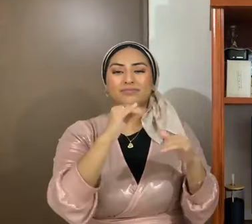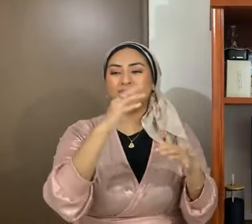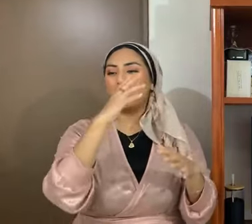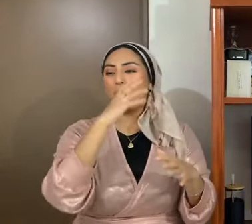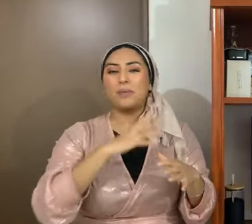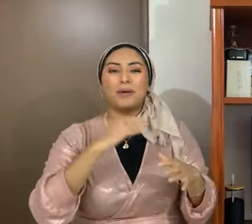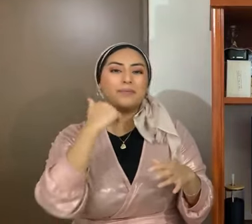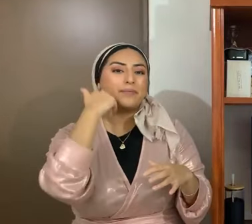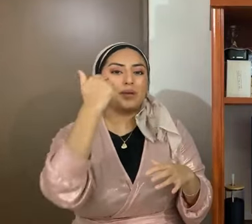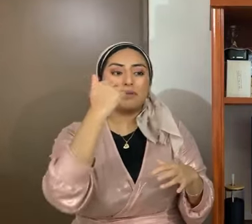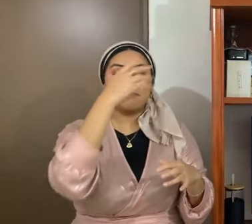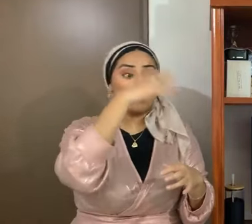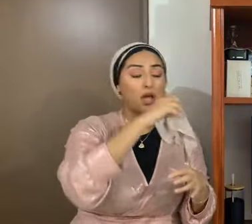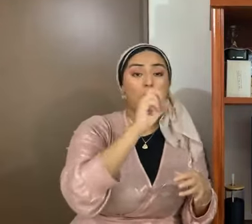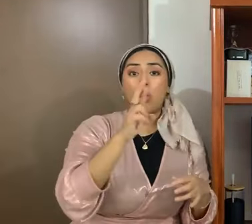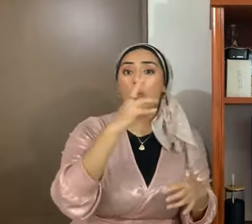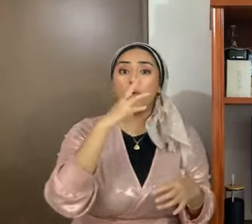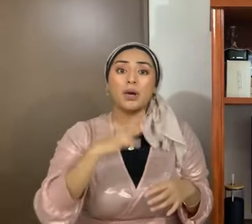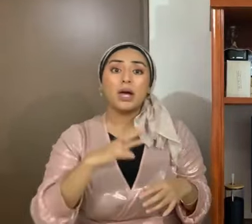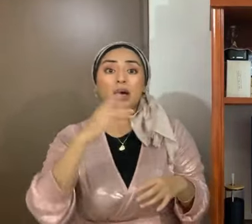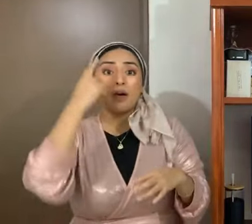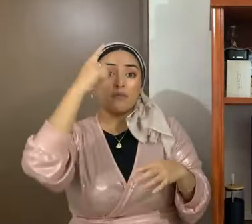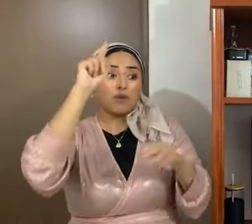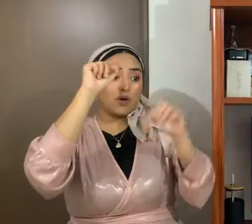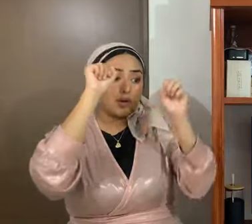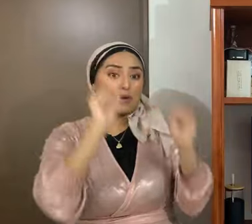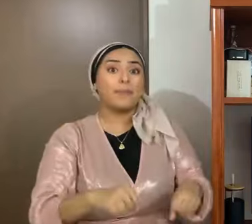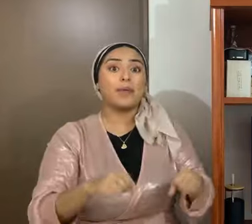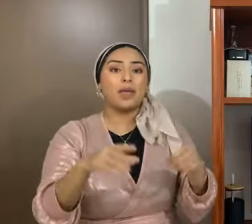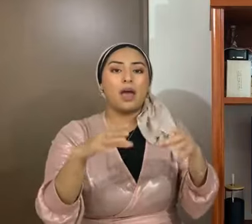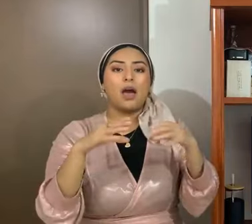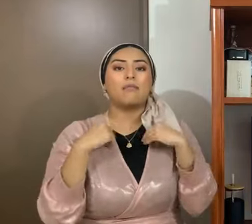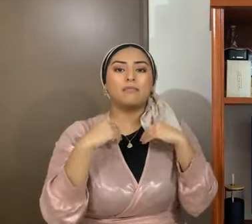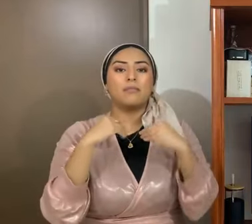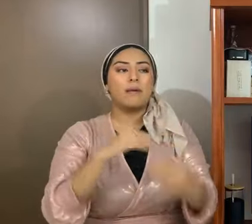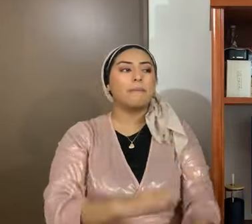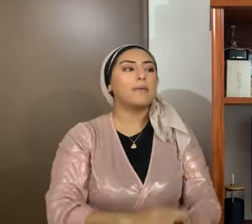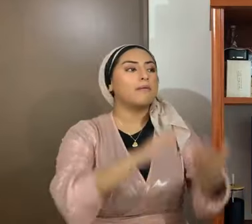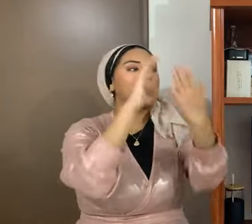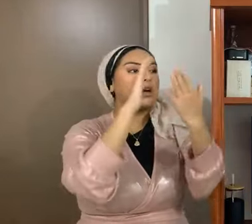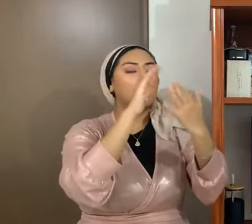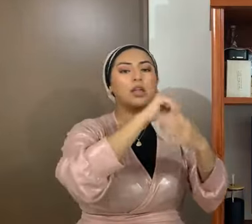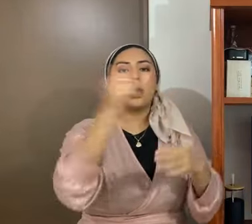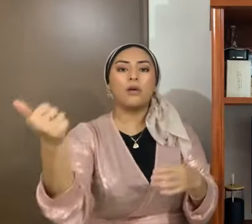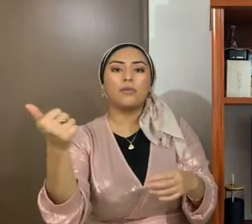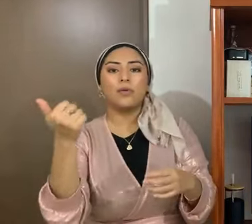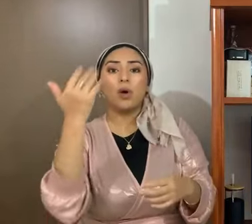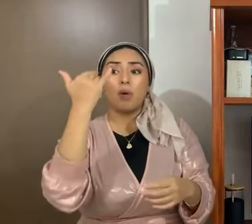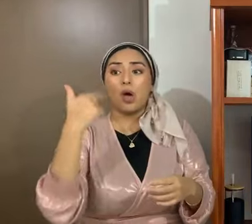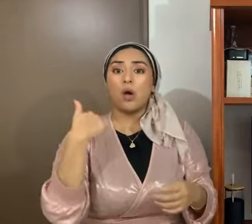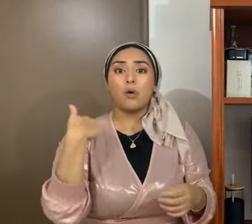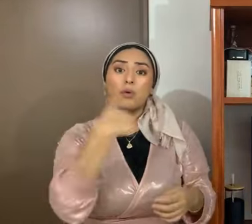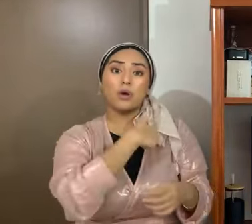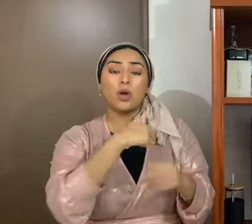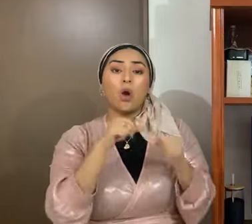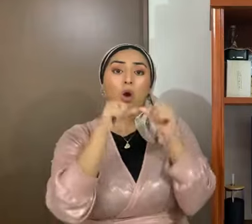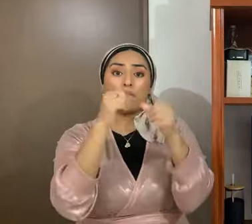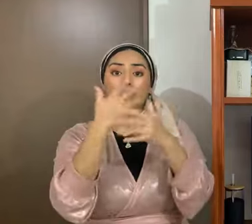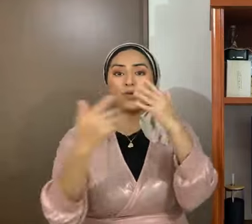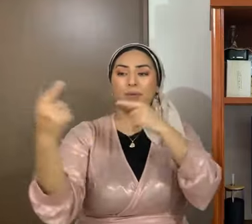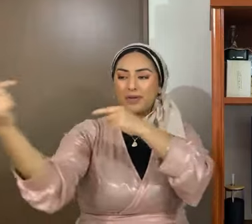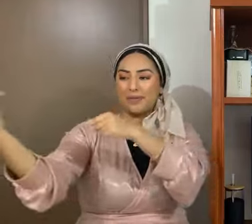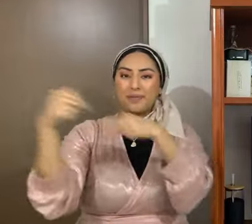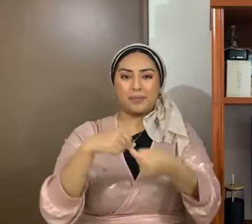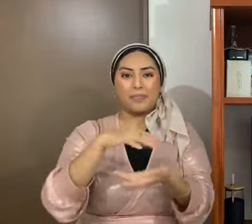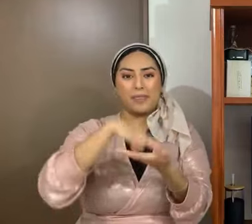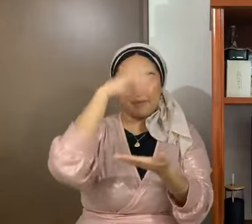prostituta, y sea varón o sea mujer, para poder ser aceptado delante de los demás. Por eso es que nosotros siempre, cuando alguien viene